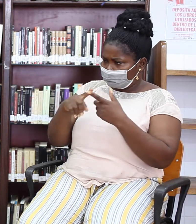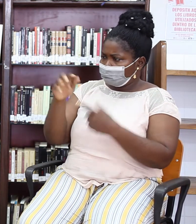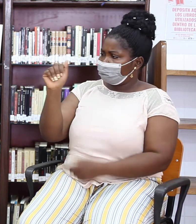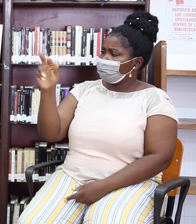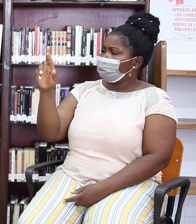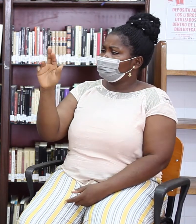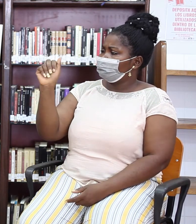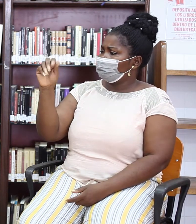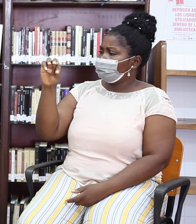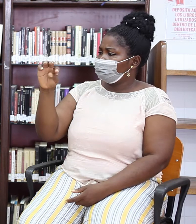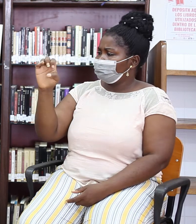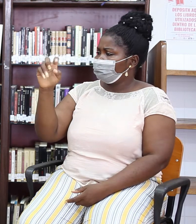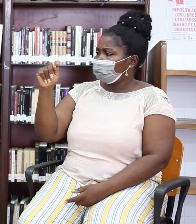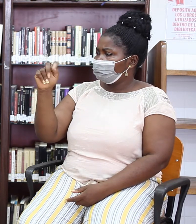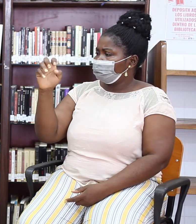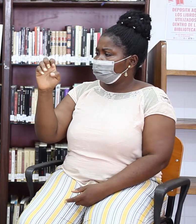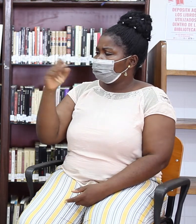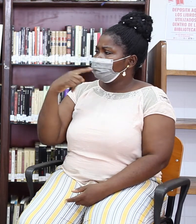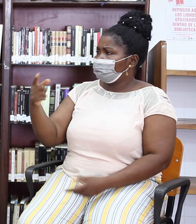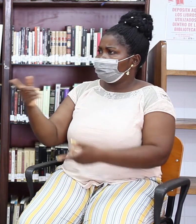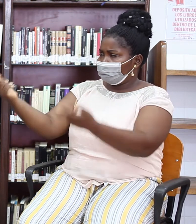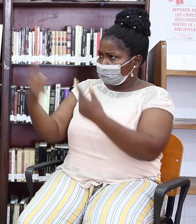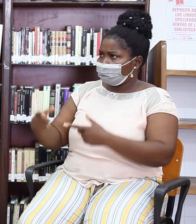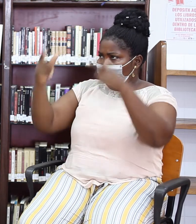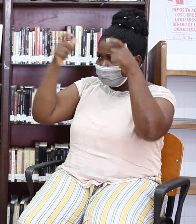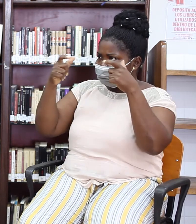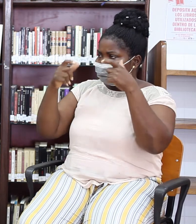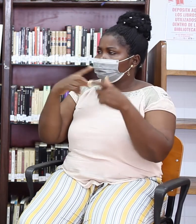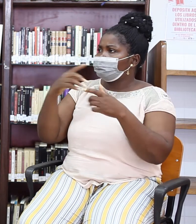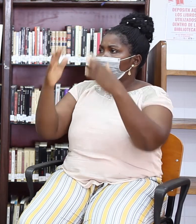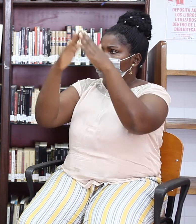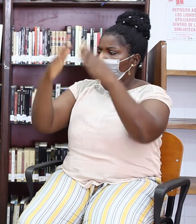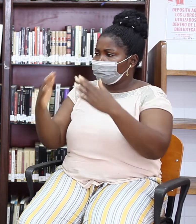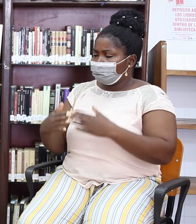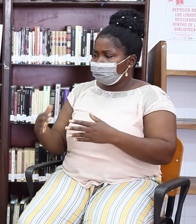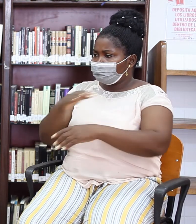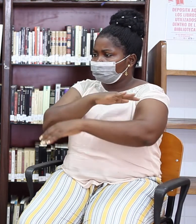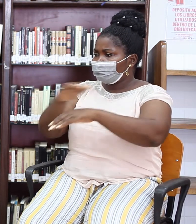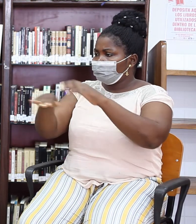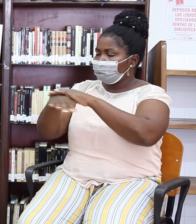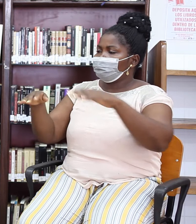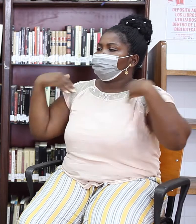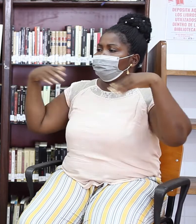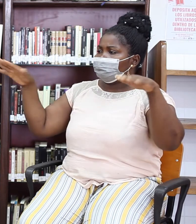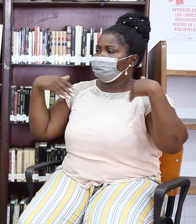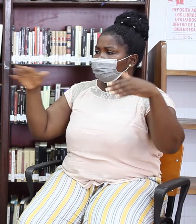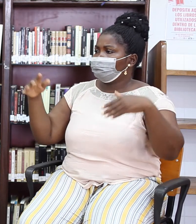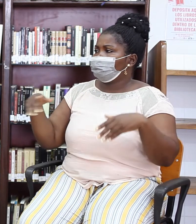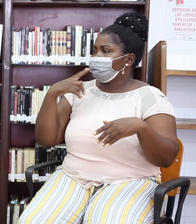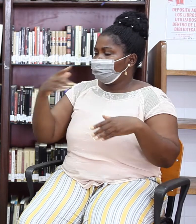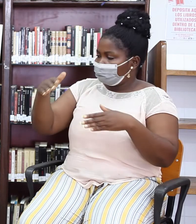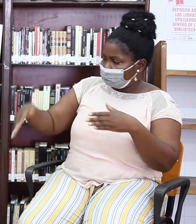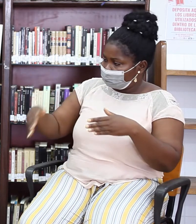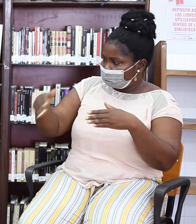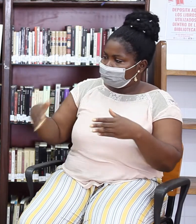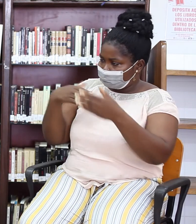airadamente. Luego hizo su entrada el rey, en el palanquín cubierto de plumas de avestruz. A su